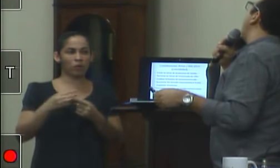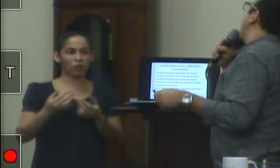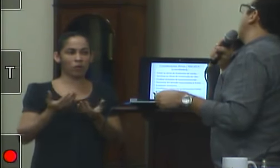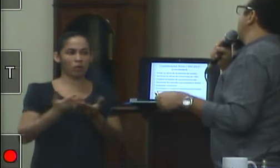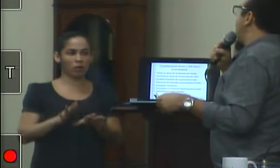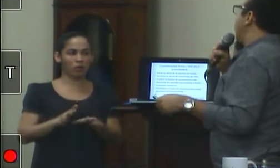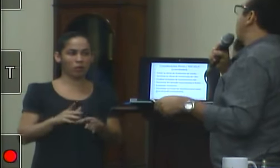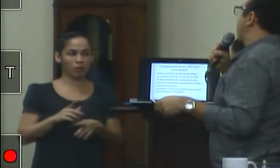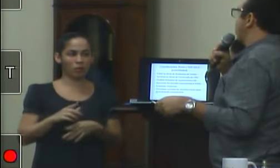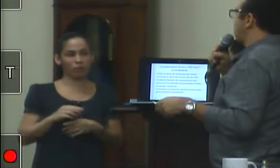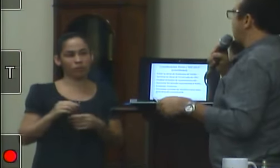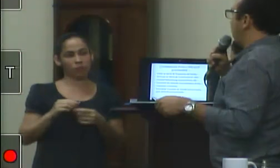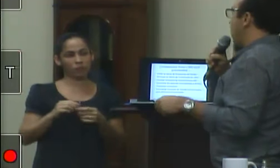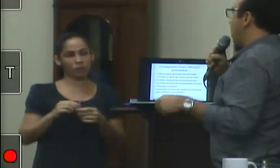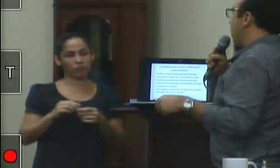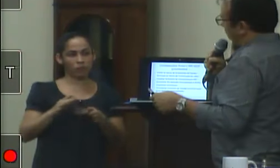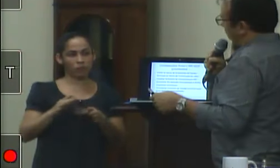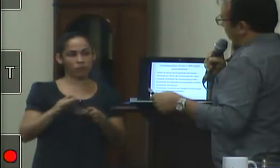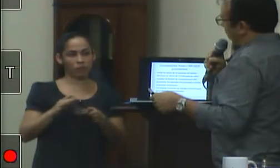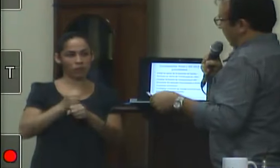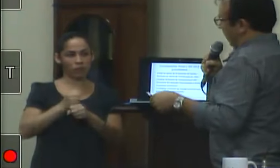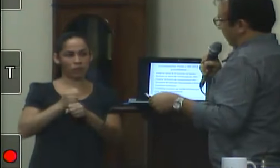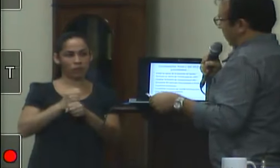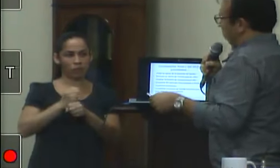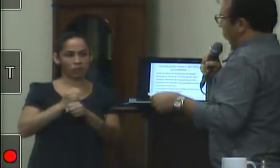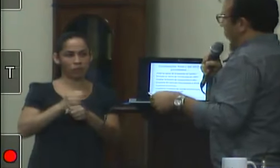terminar as obras de construção das